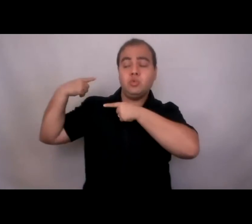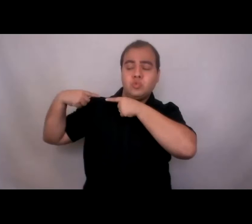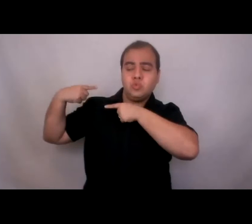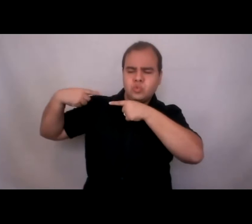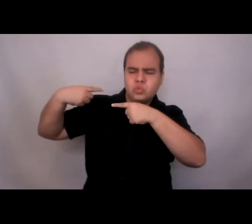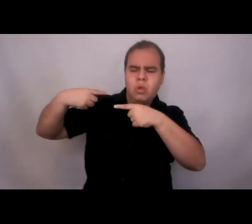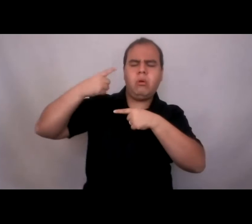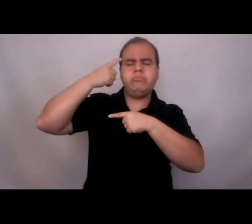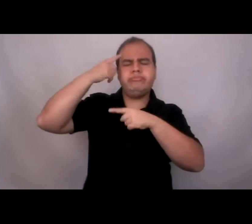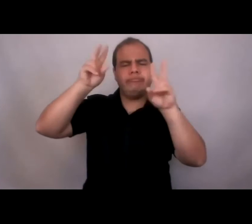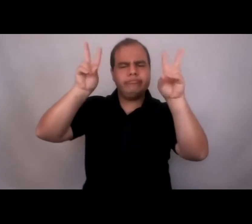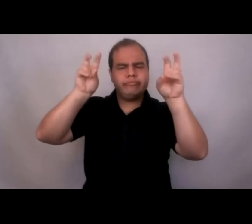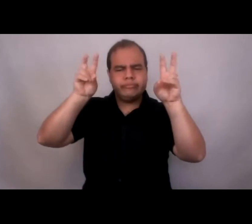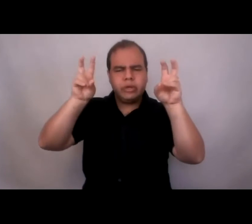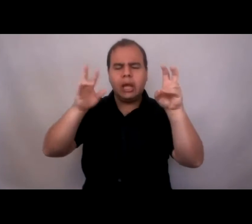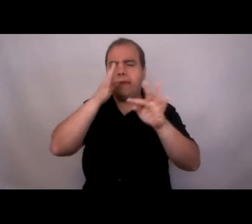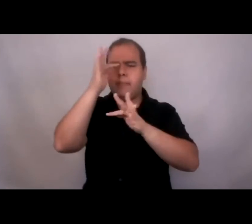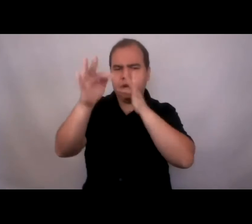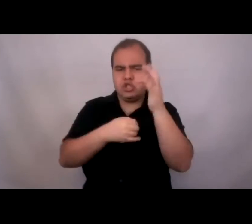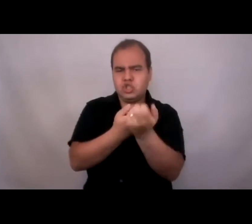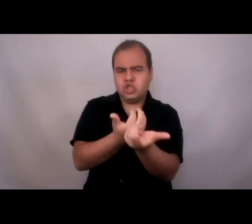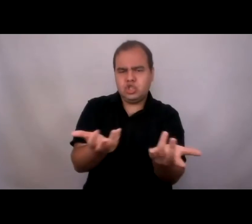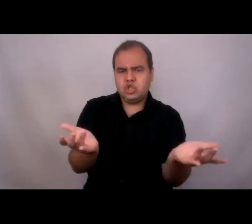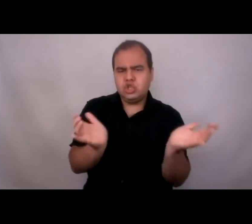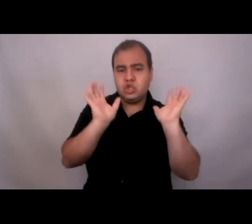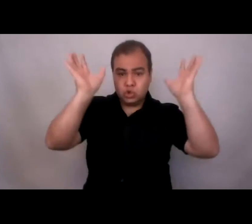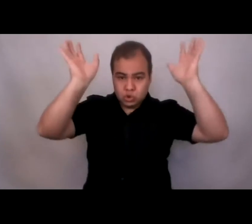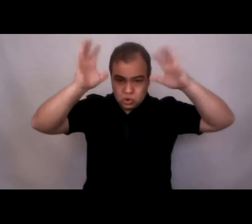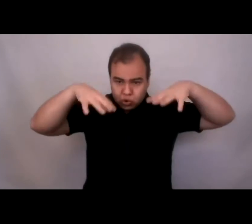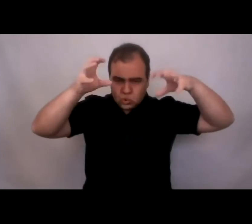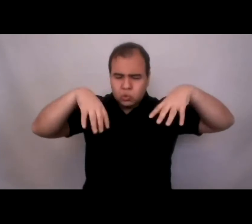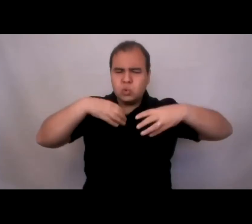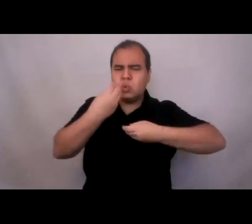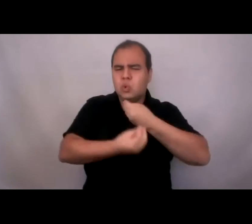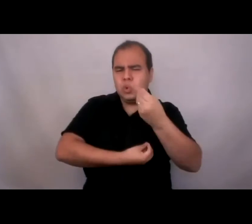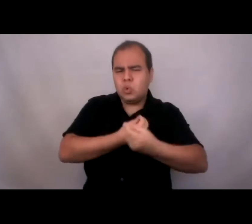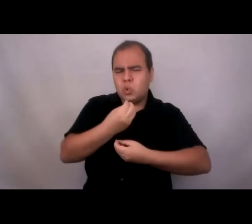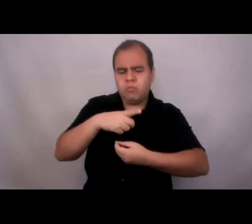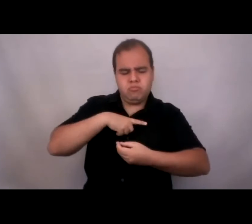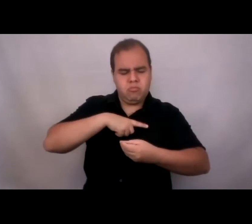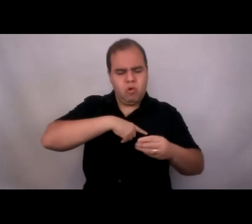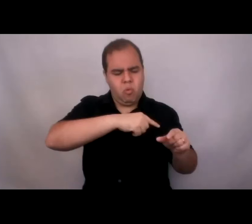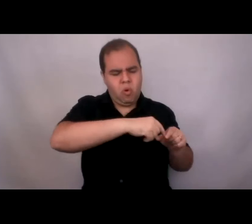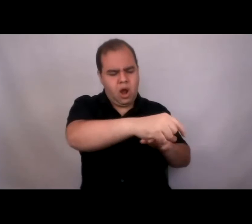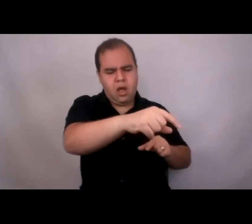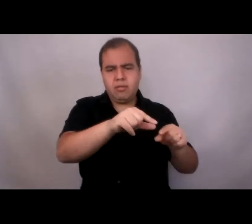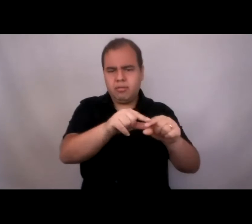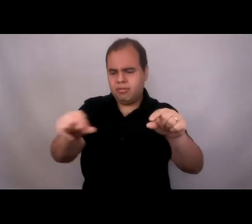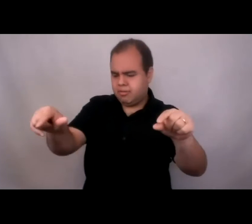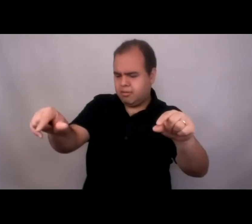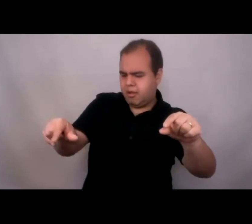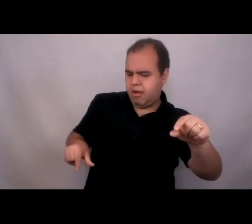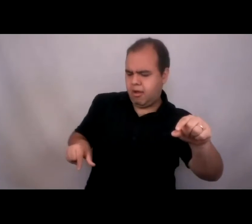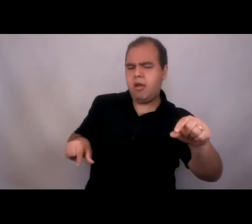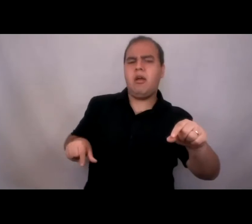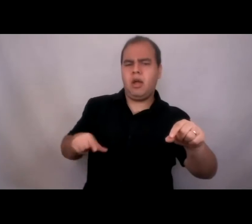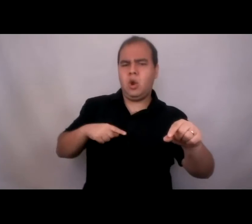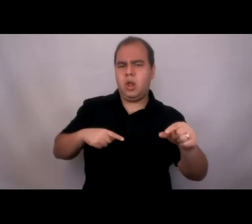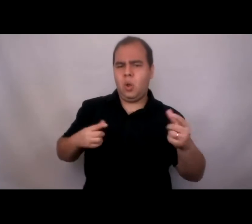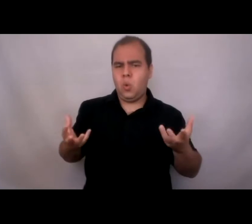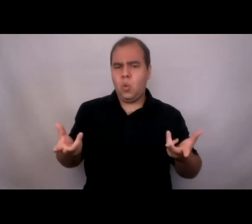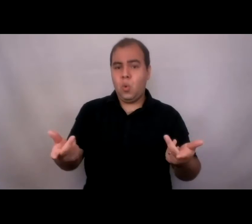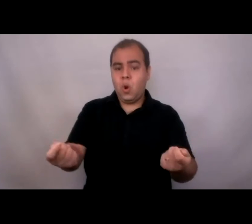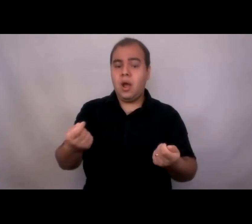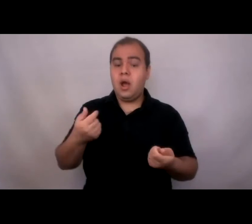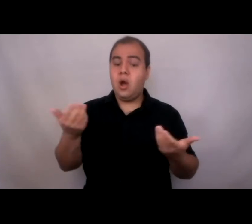chuva e canteiro pluvial. Então, eu estou vendo que a gente está com um tempo bom e eu fiquei com uma